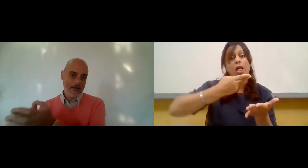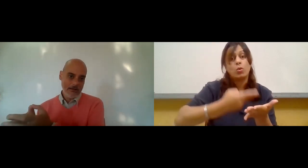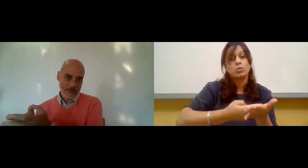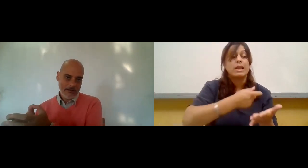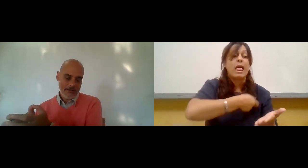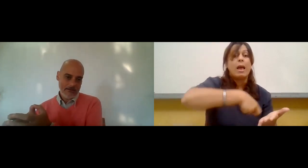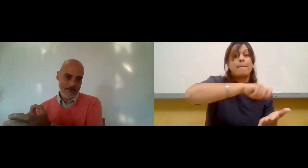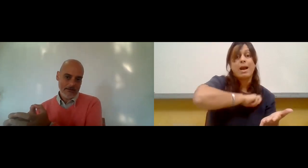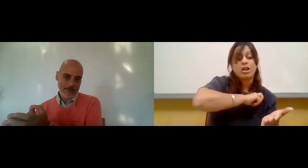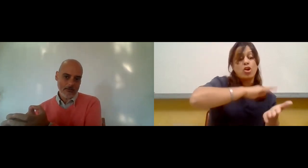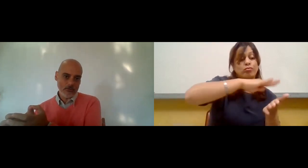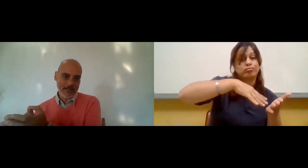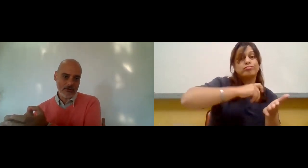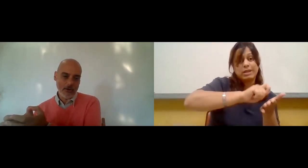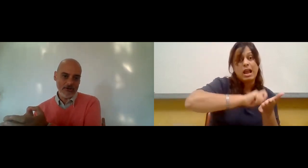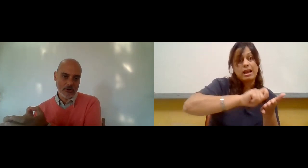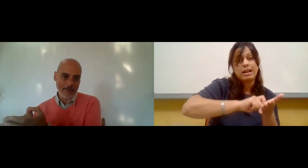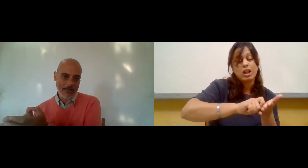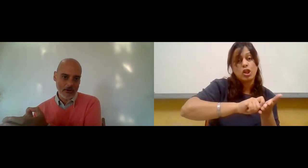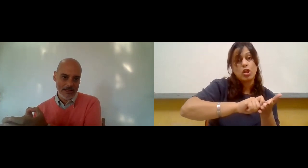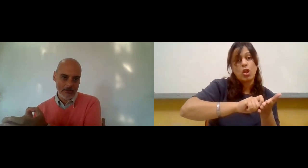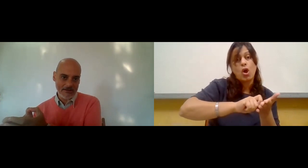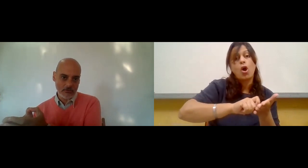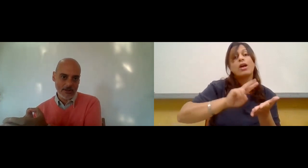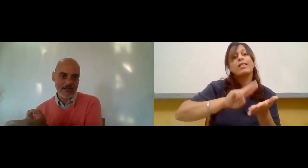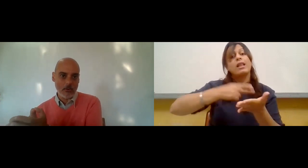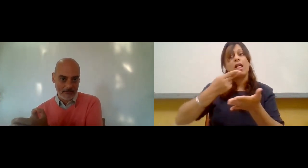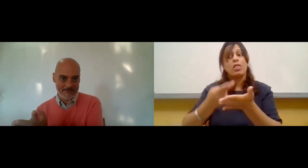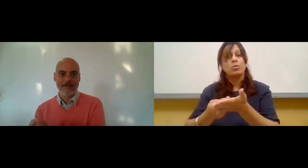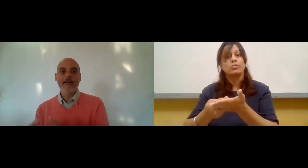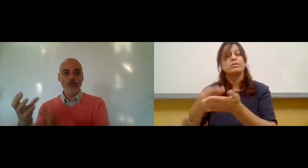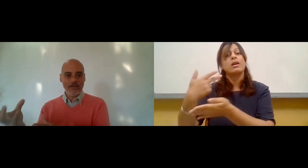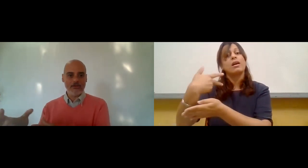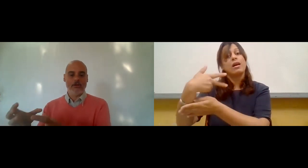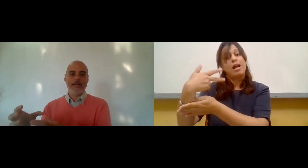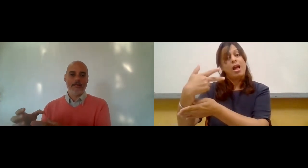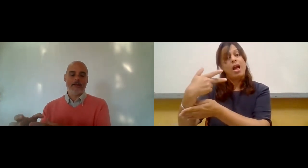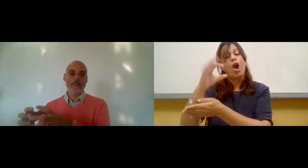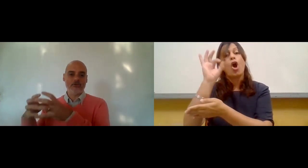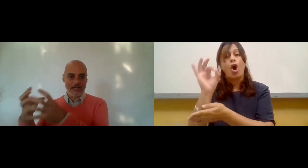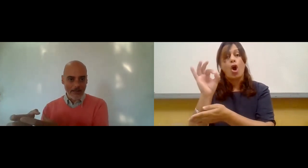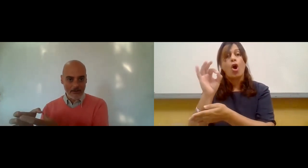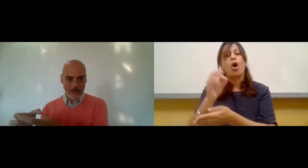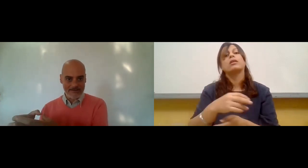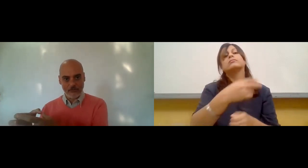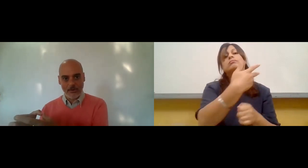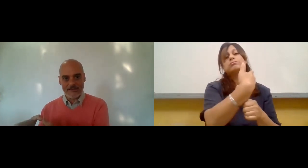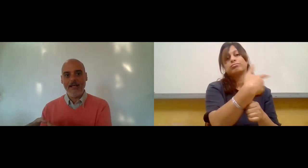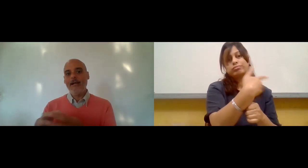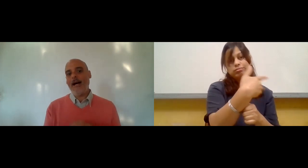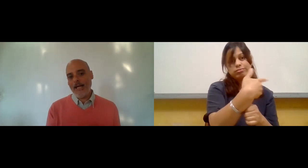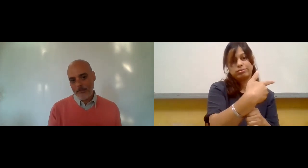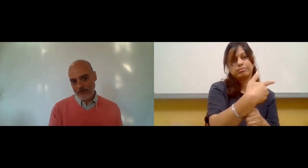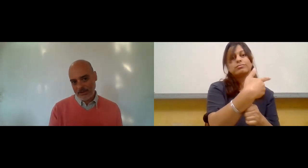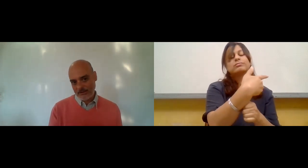a un texto visograbado en lengua de señas uruguaya, o al revés, un texto visograbado en lengua de señas